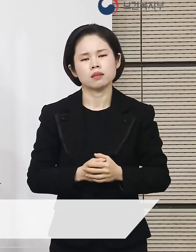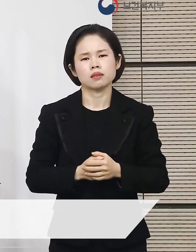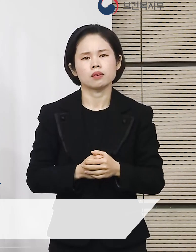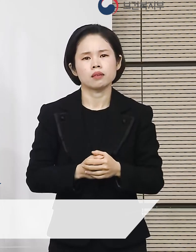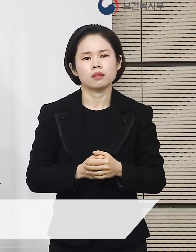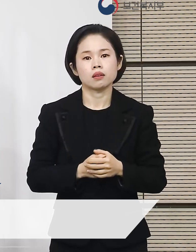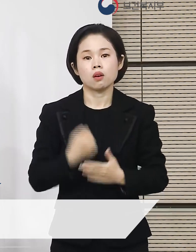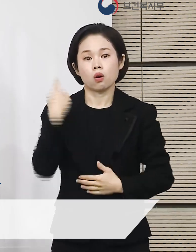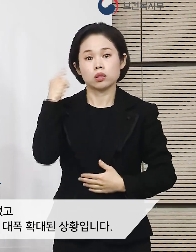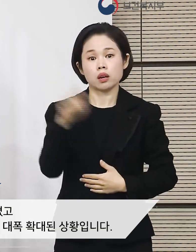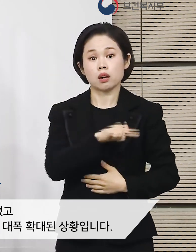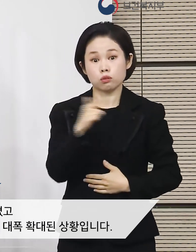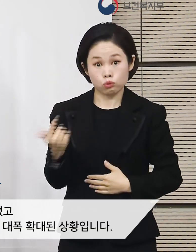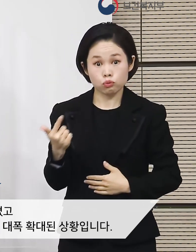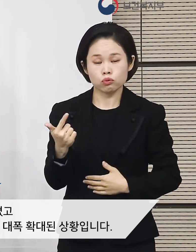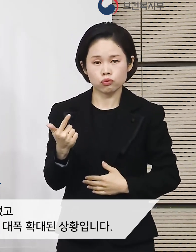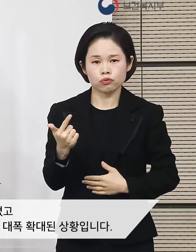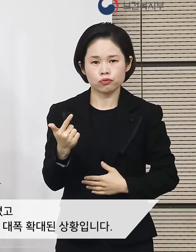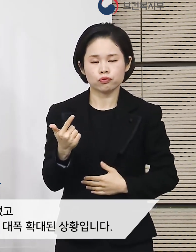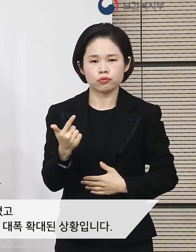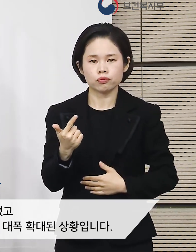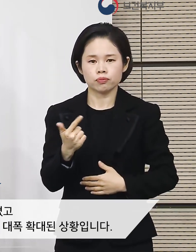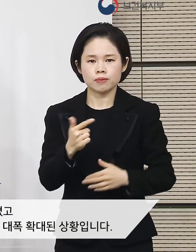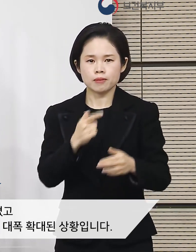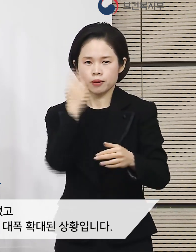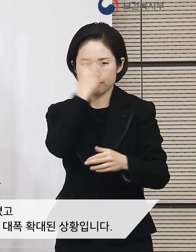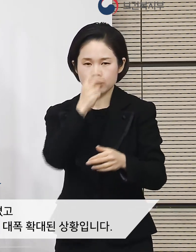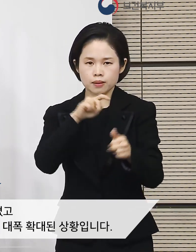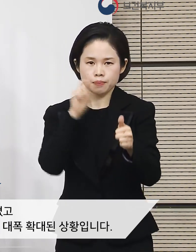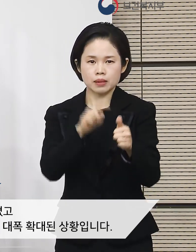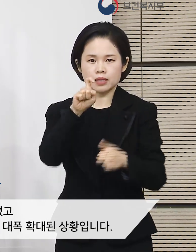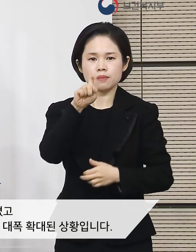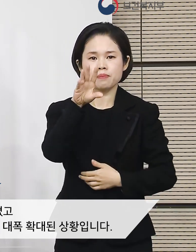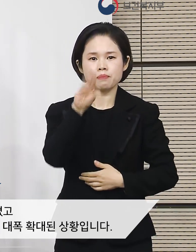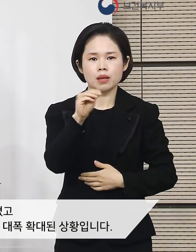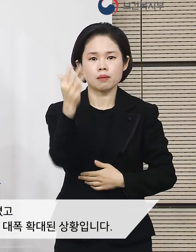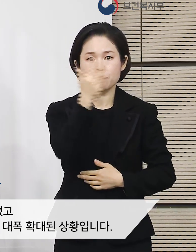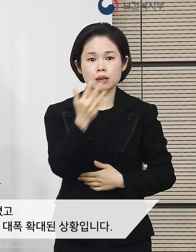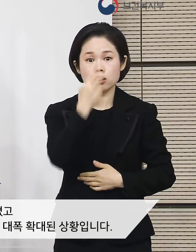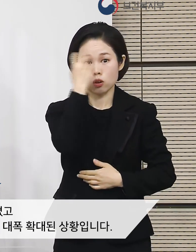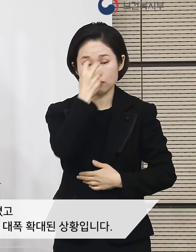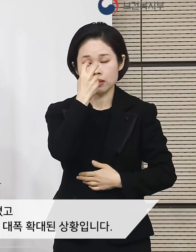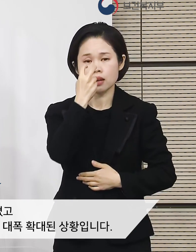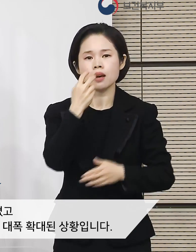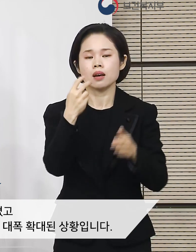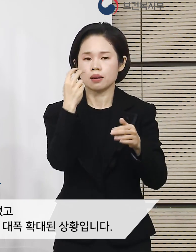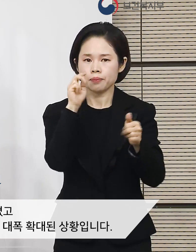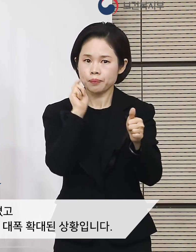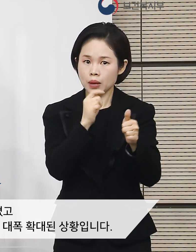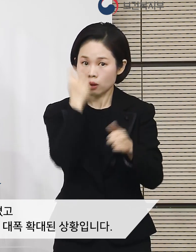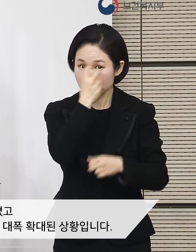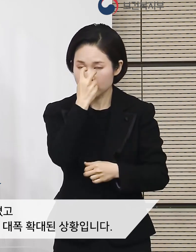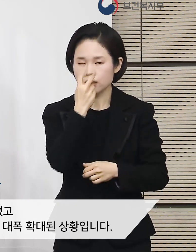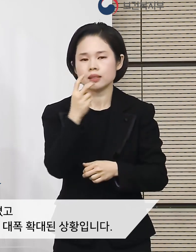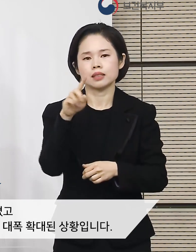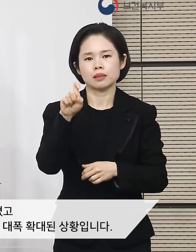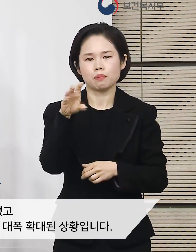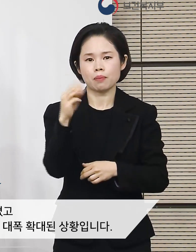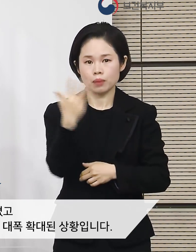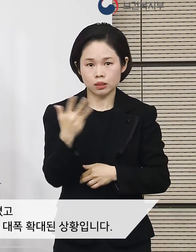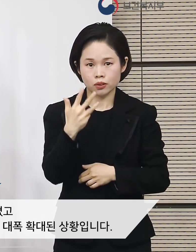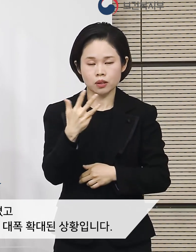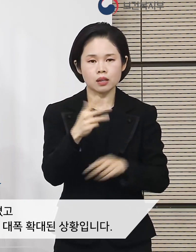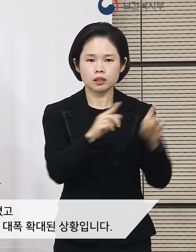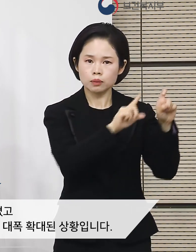있습니다. 어제 하루 총 10만 8천여 건의 검사가 이루어졌고 11월 하루